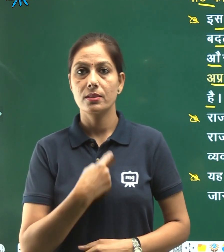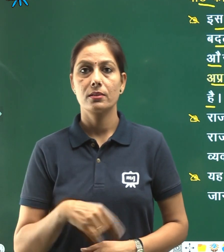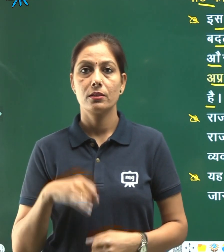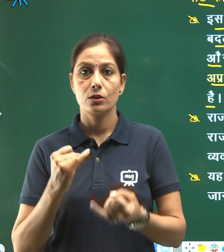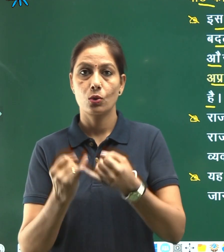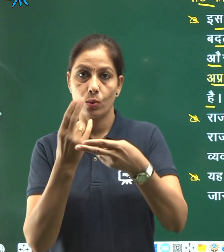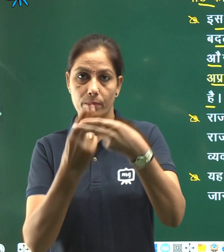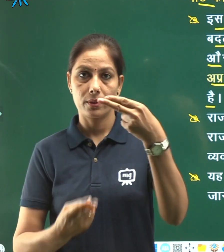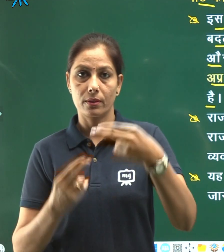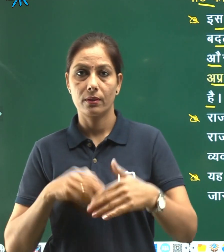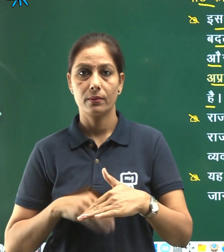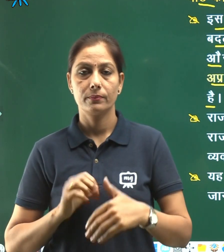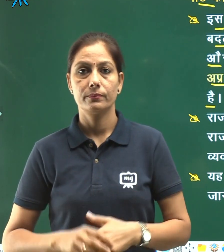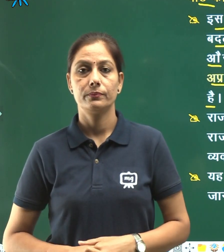में